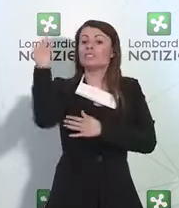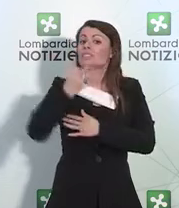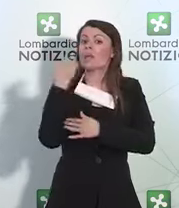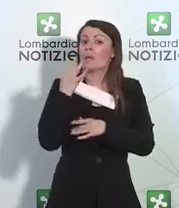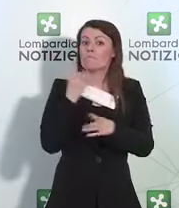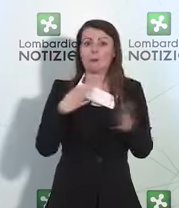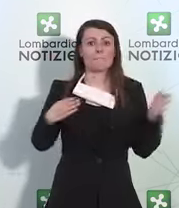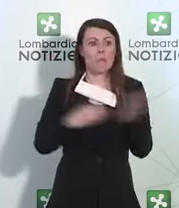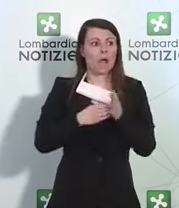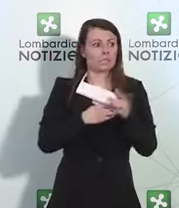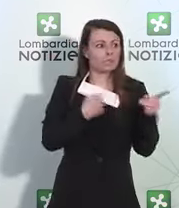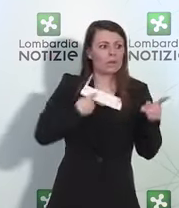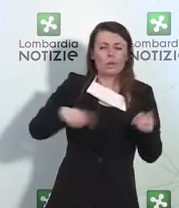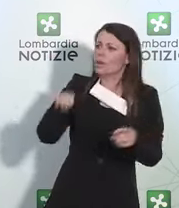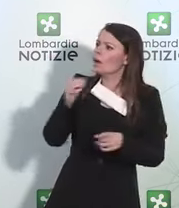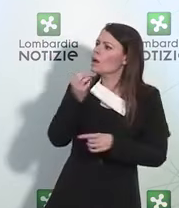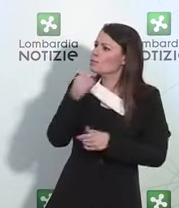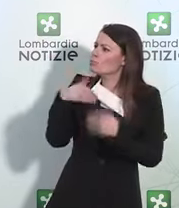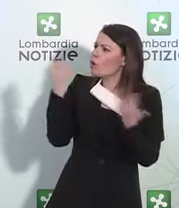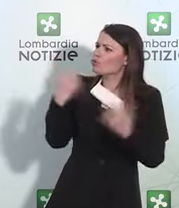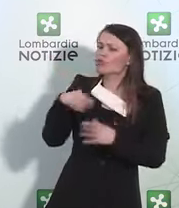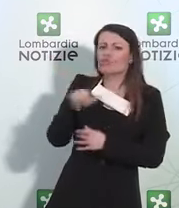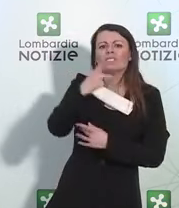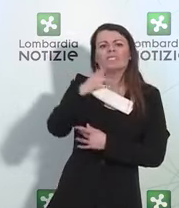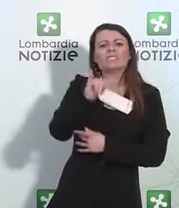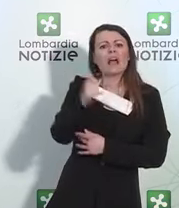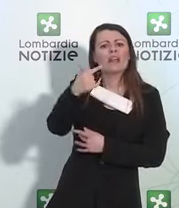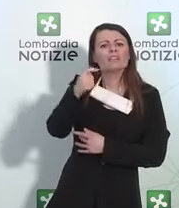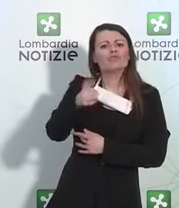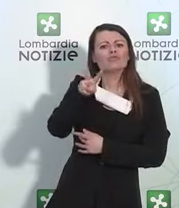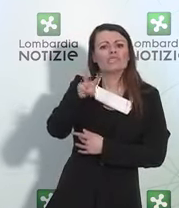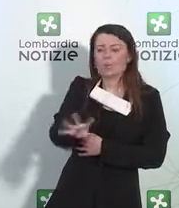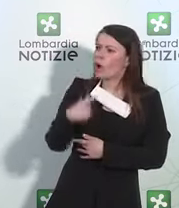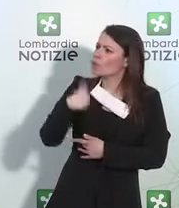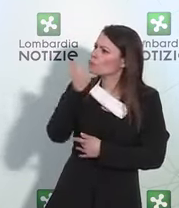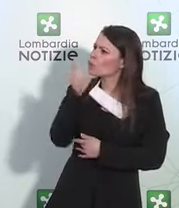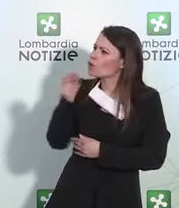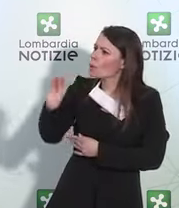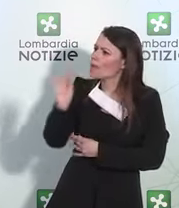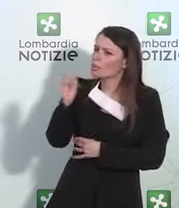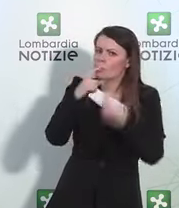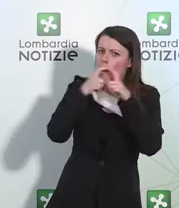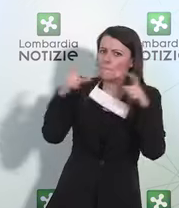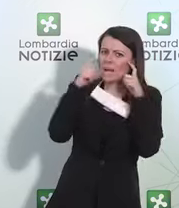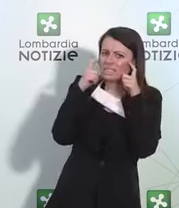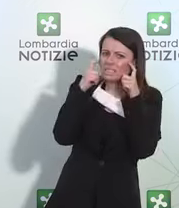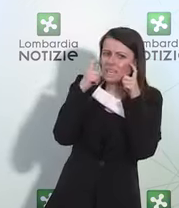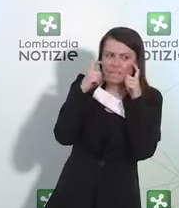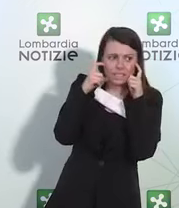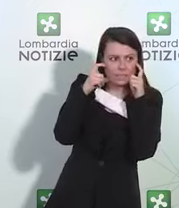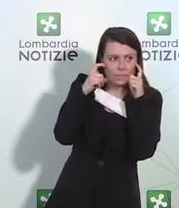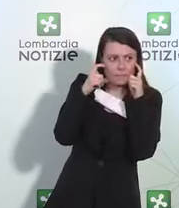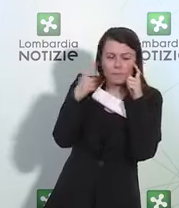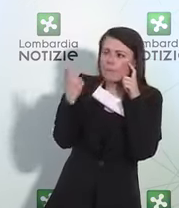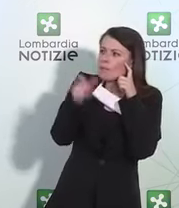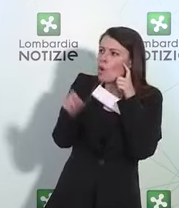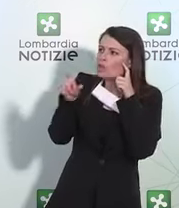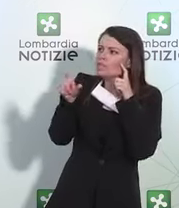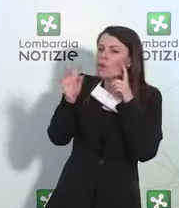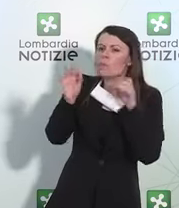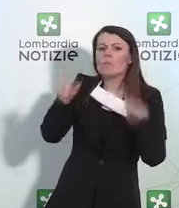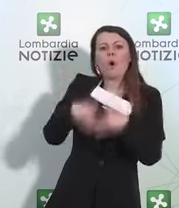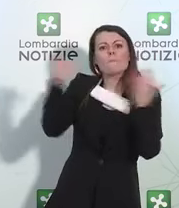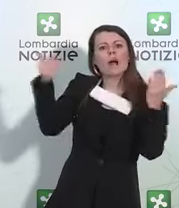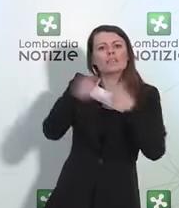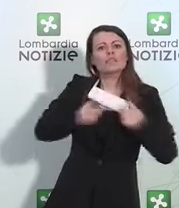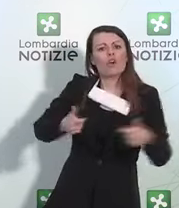presidente salve sky tg24 volevo chiederle innanzitutto la questione delle mascherine visto che qualche precisazione è stata fatta dall iss questa mattina in conferenza